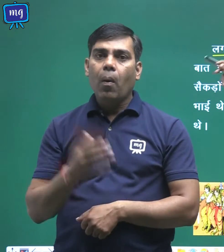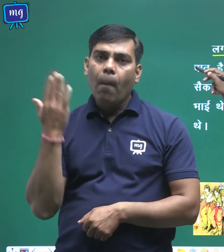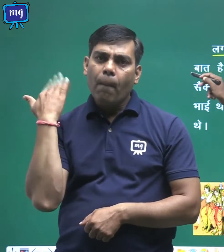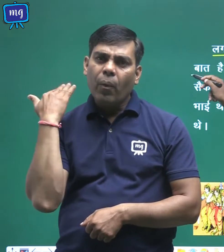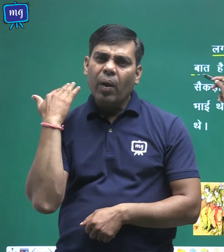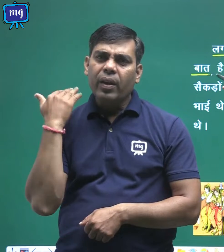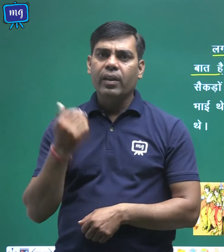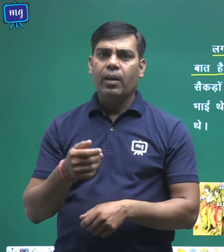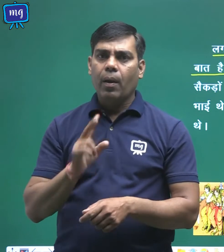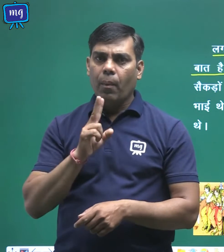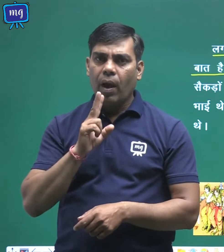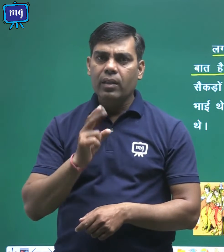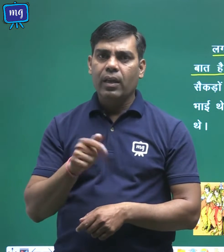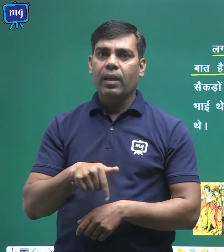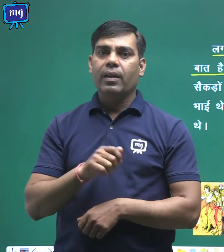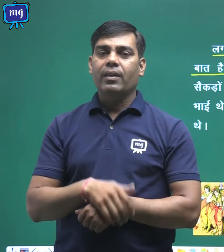पुरानी बात है।